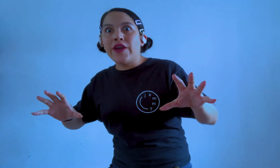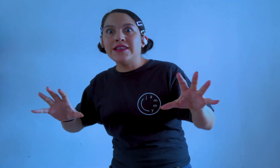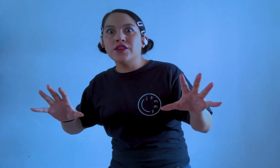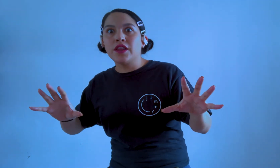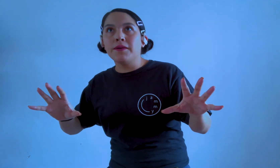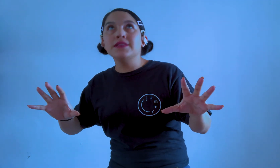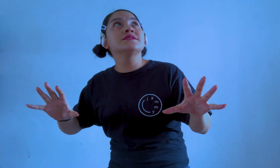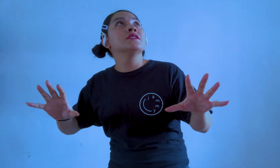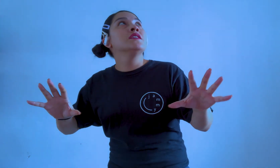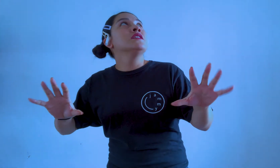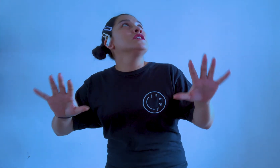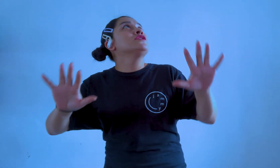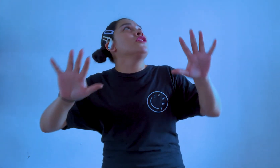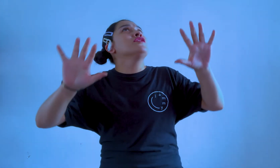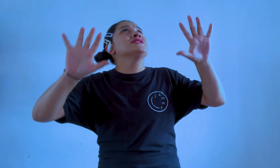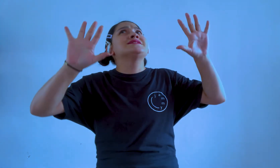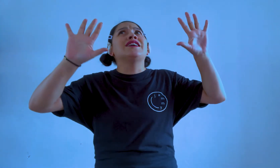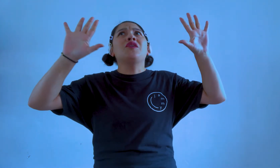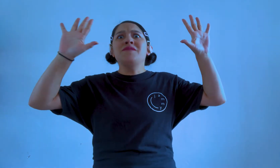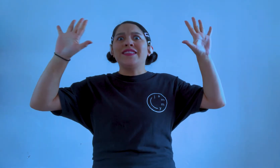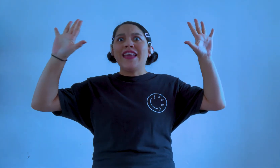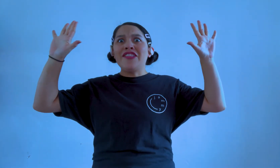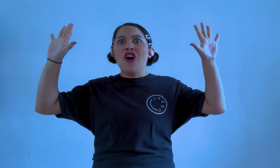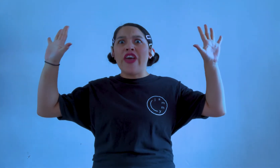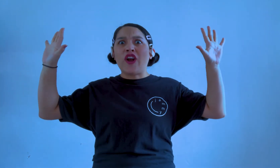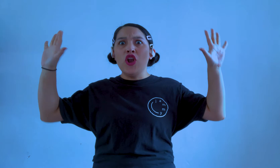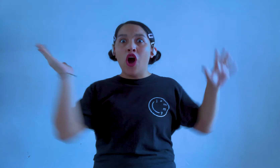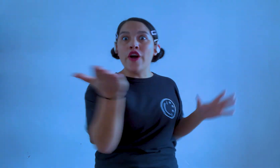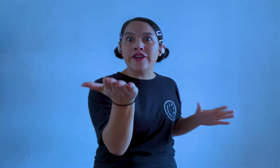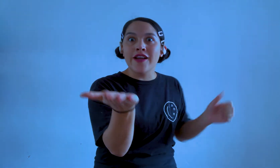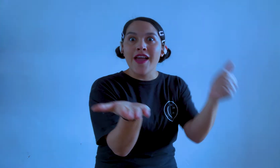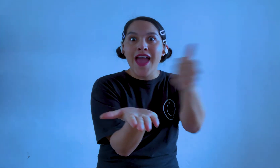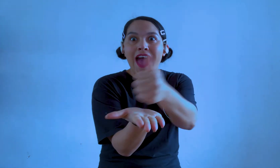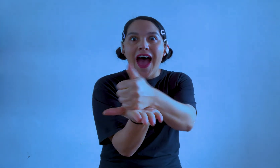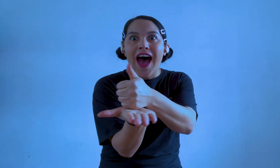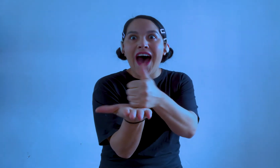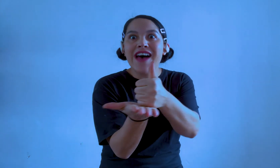¡Freeze otra vez! ¡Y todo se está convirtiendo de color